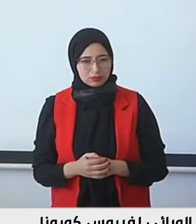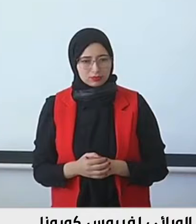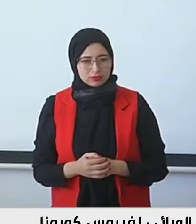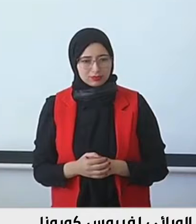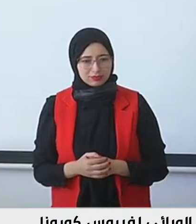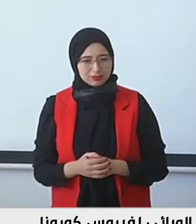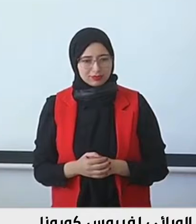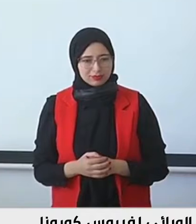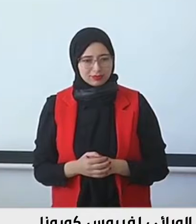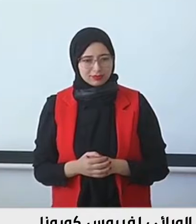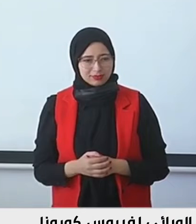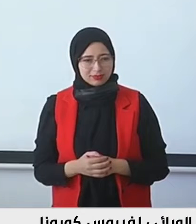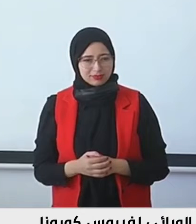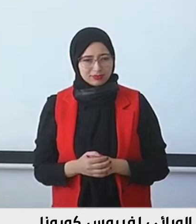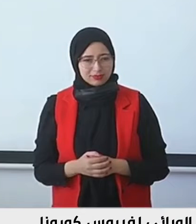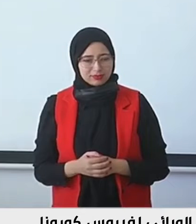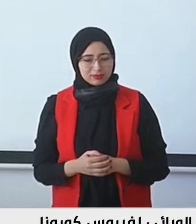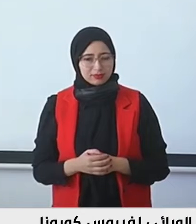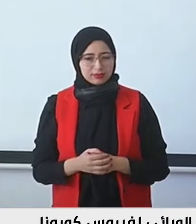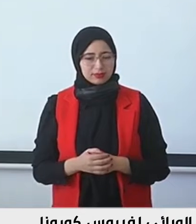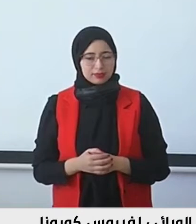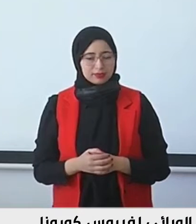شو هذا؟